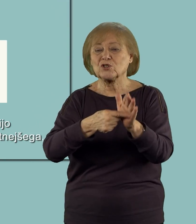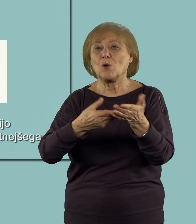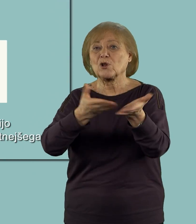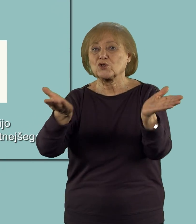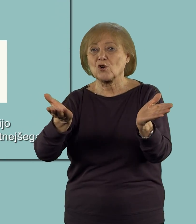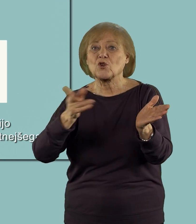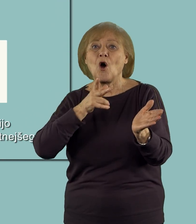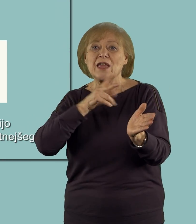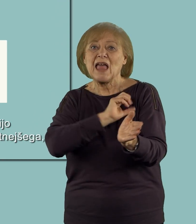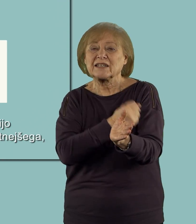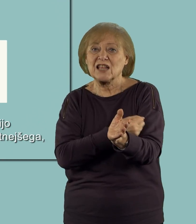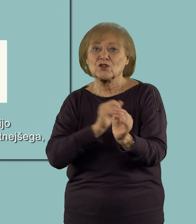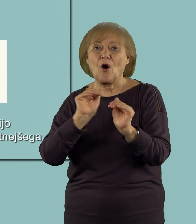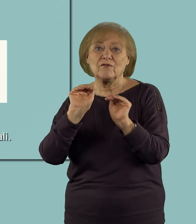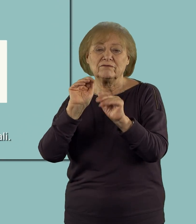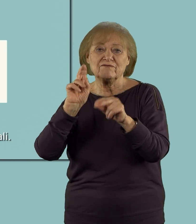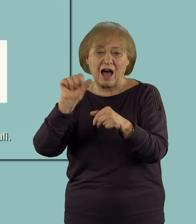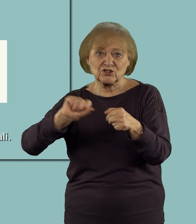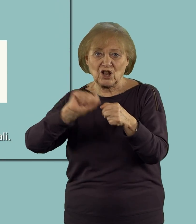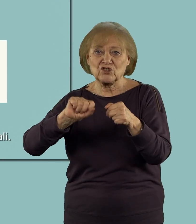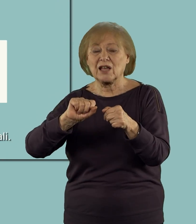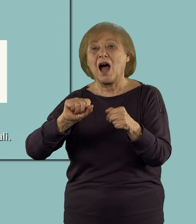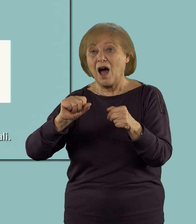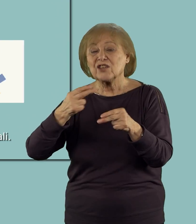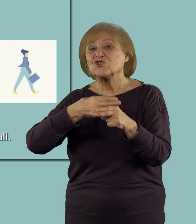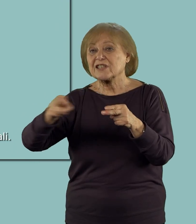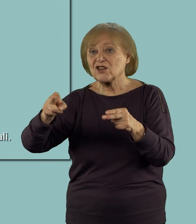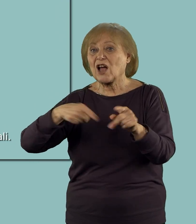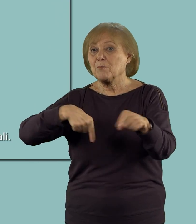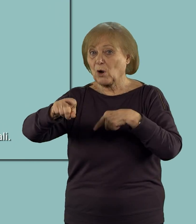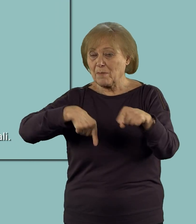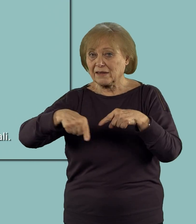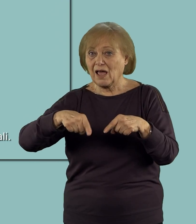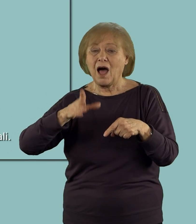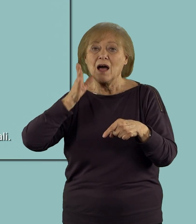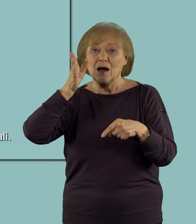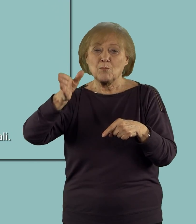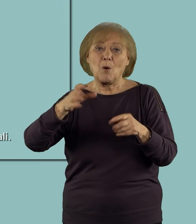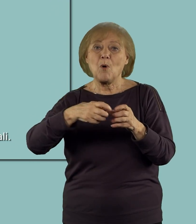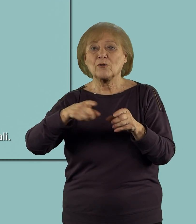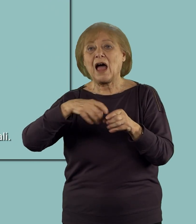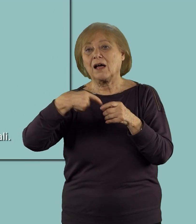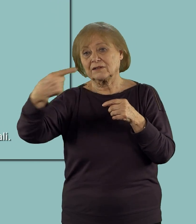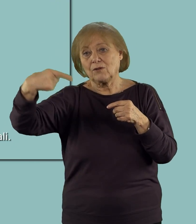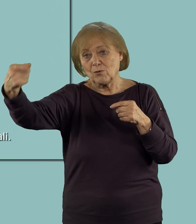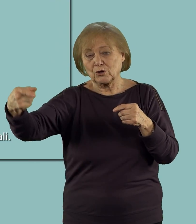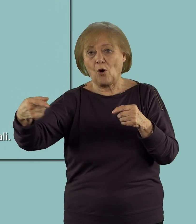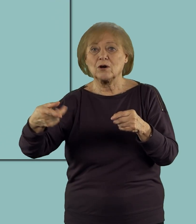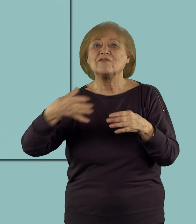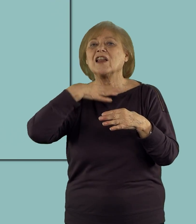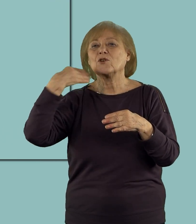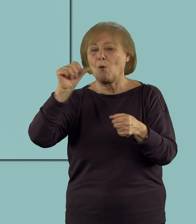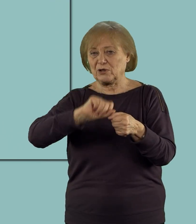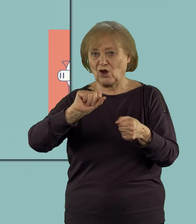prostorsko in energetsko varčnejšega, pametnejšega, varnejšega ter čistejšega prometa bomo na dolgi rok ogromno privarčevali.